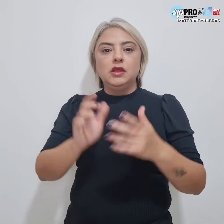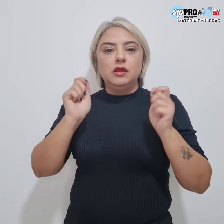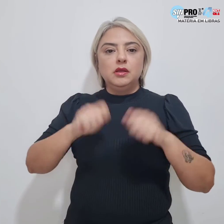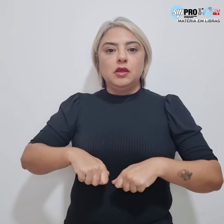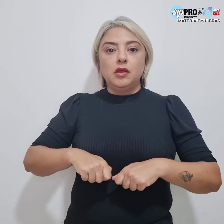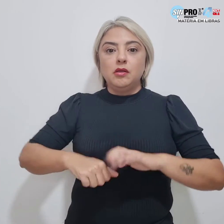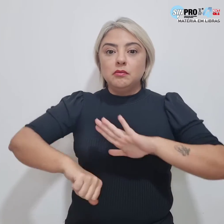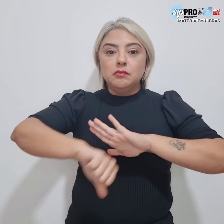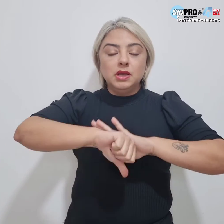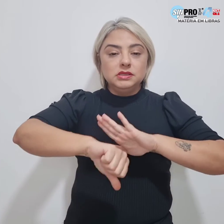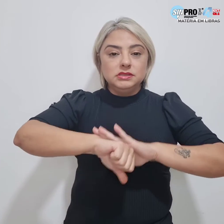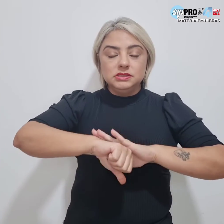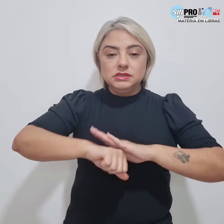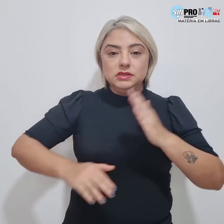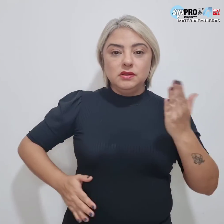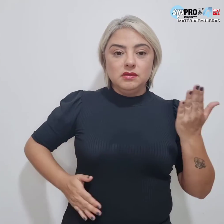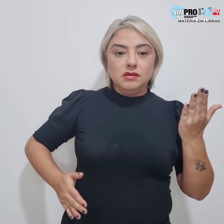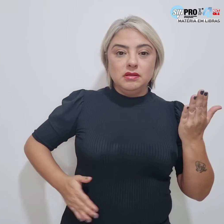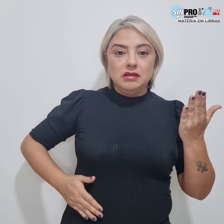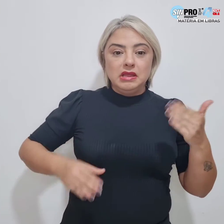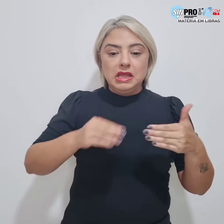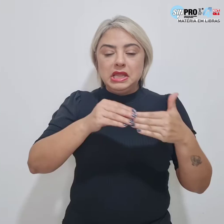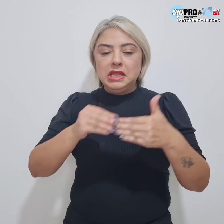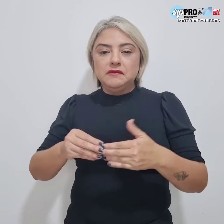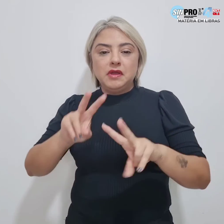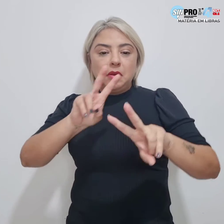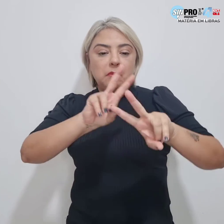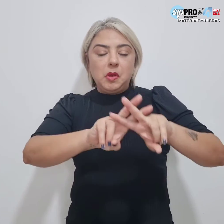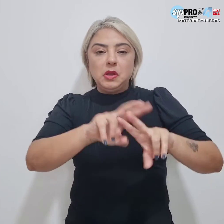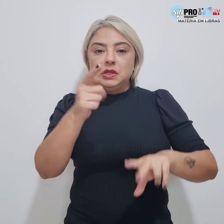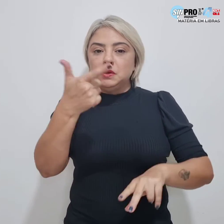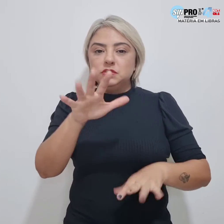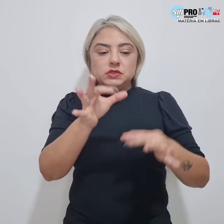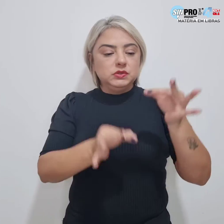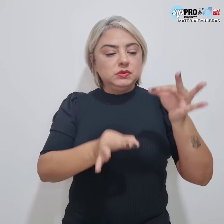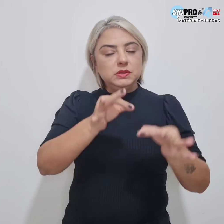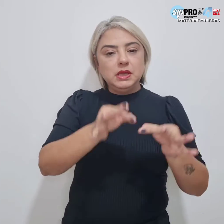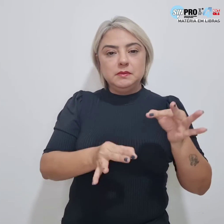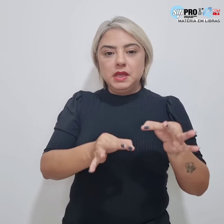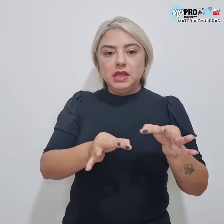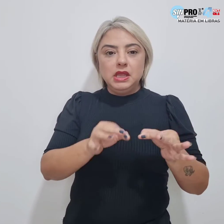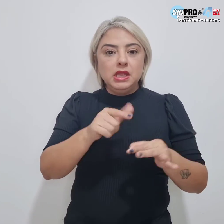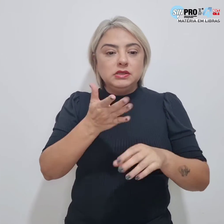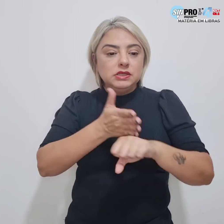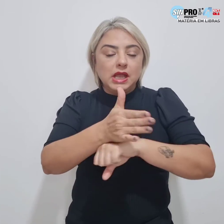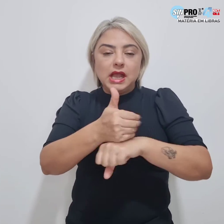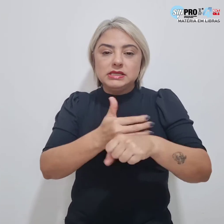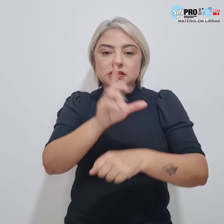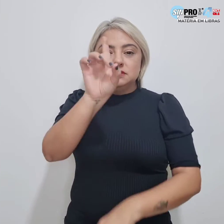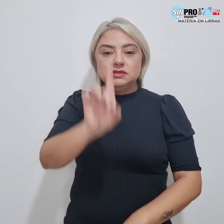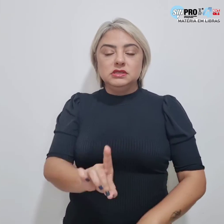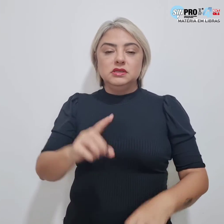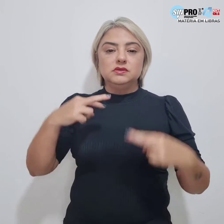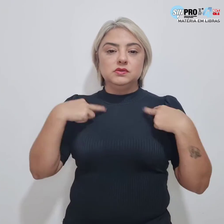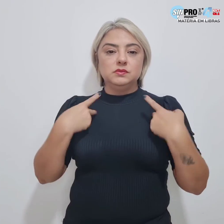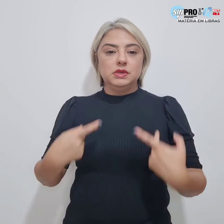potenciais criminosos e levados às prisões sem julgamentos e sem o mínimo de acesso a direitos humanos.